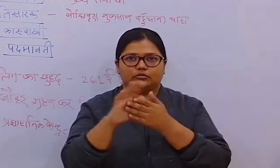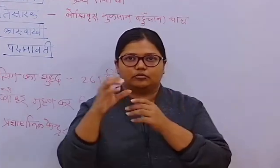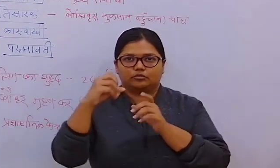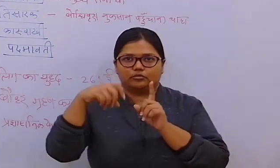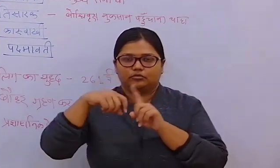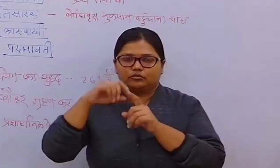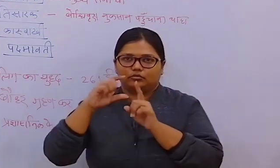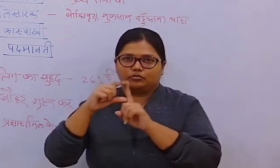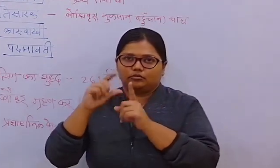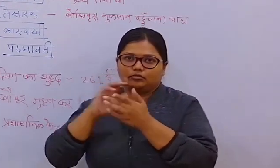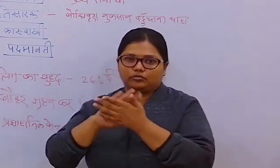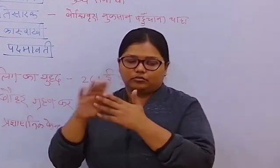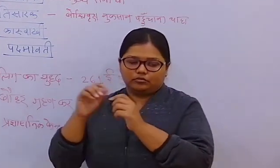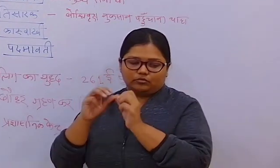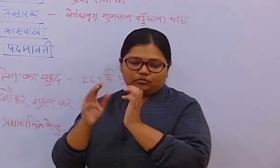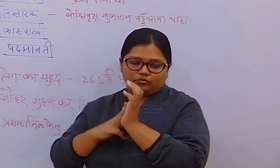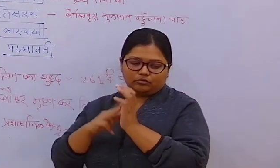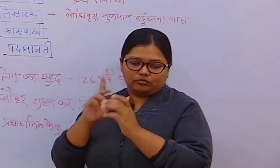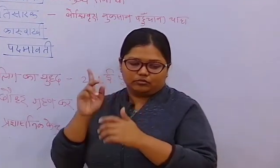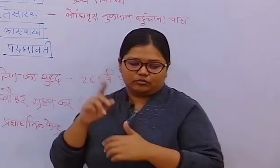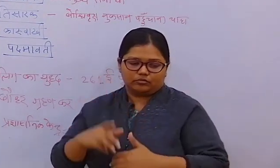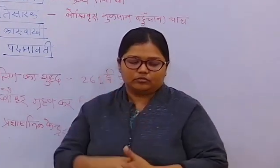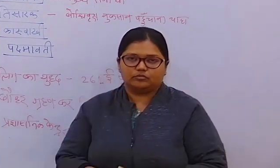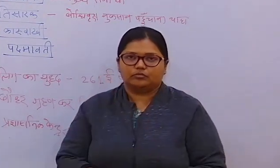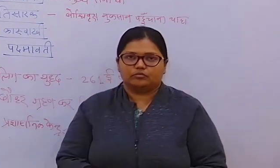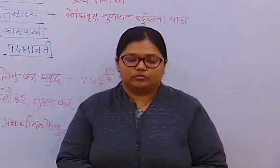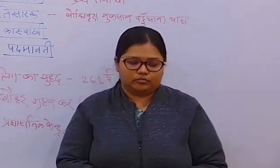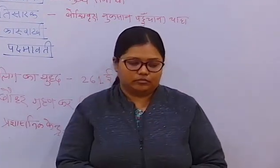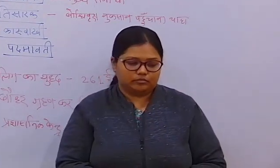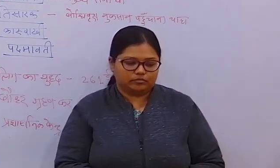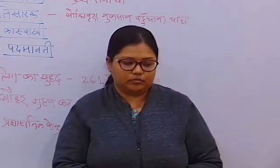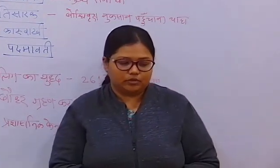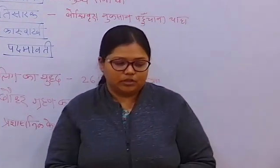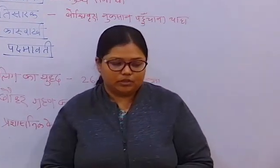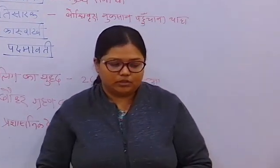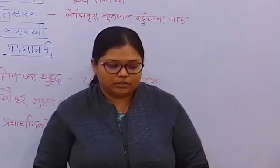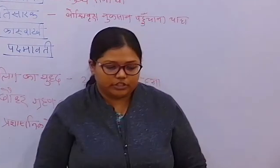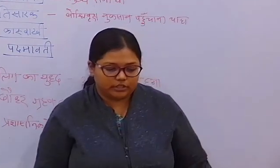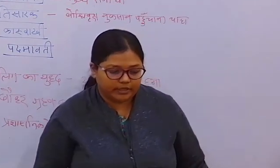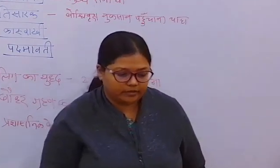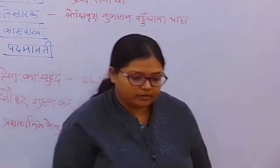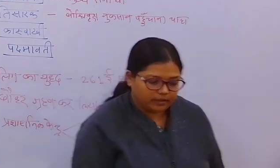स्क्रीनशॉट करोगे तो कर लो। अब हम आ रहे हैं अशोक के धम्म में,